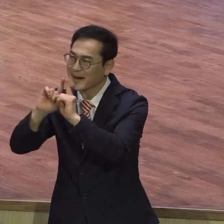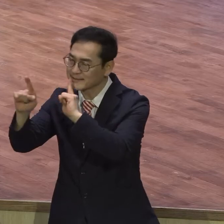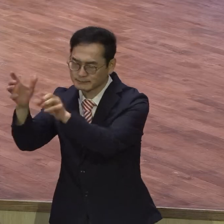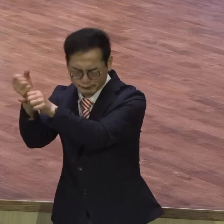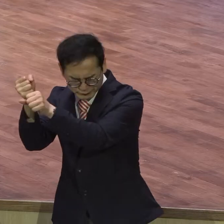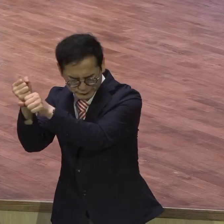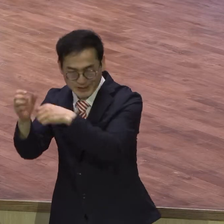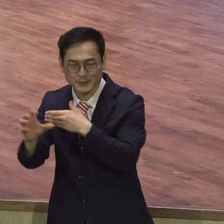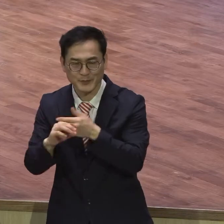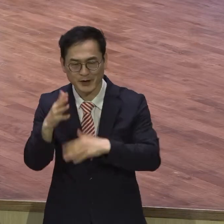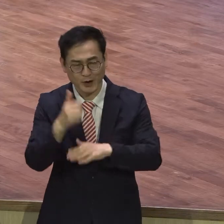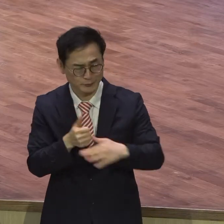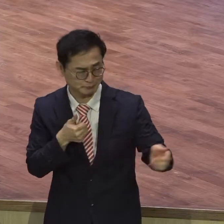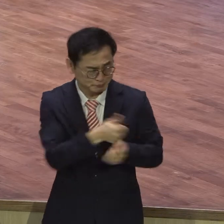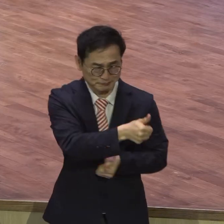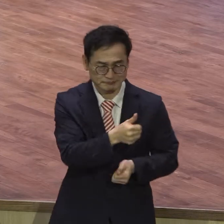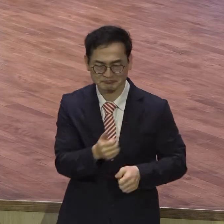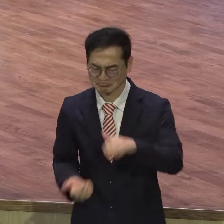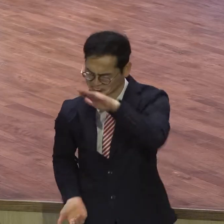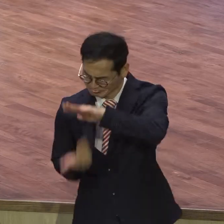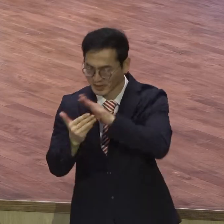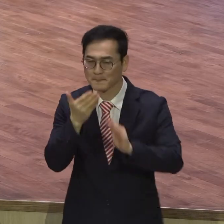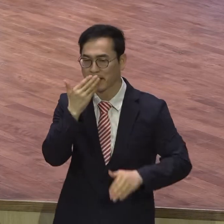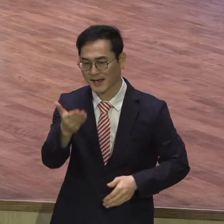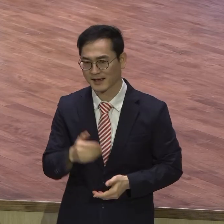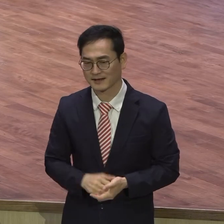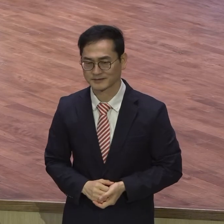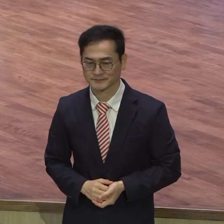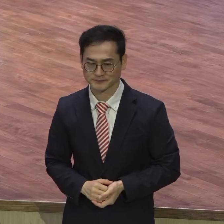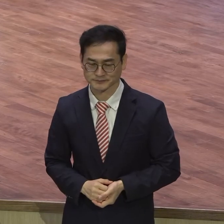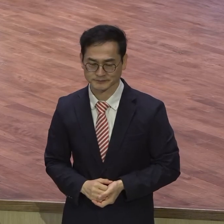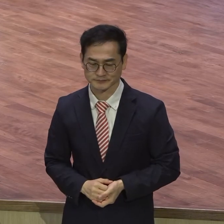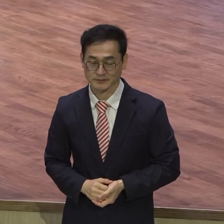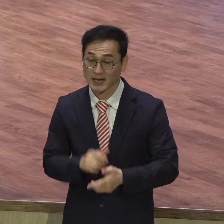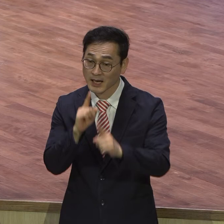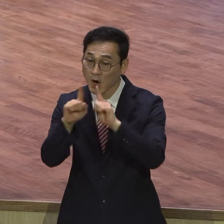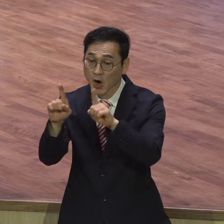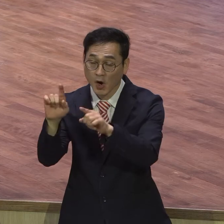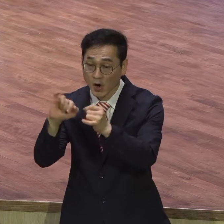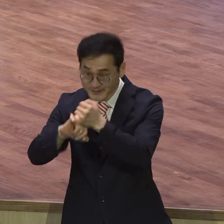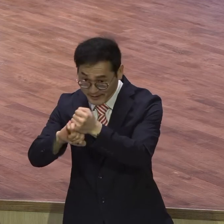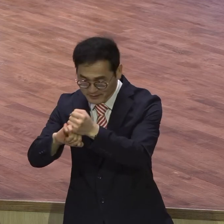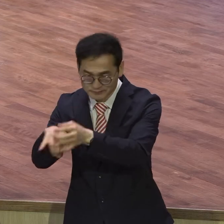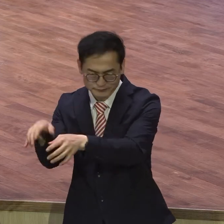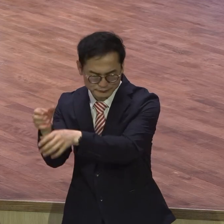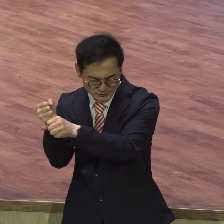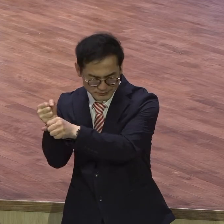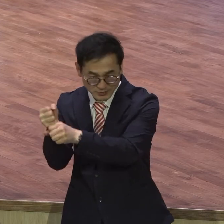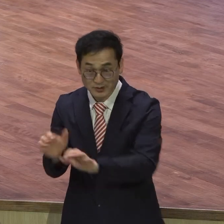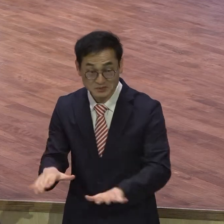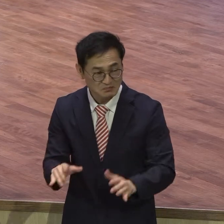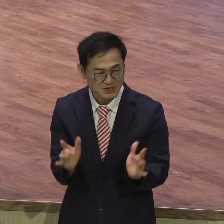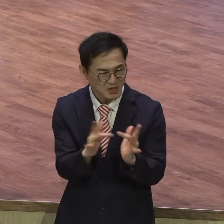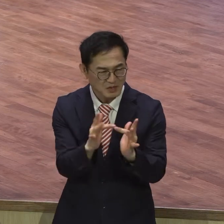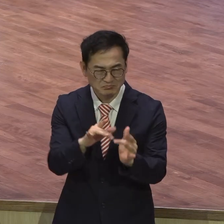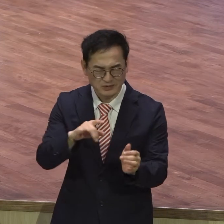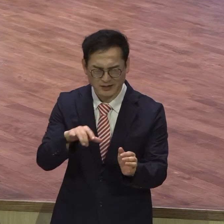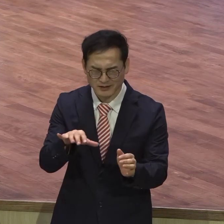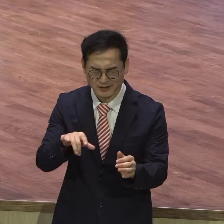이런 언약을 잡고 모두 다 참으로 정말 실감 나는 이번에 접촉자 수가